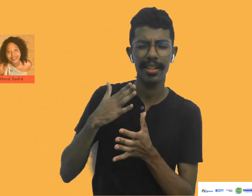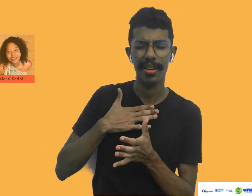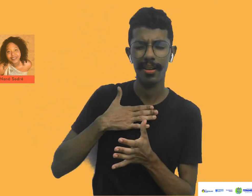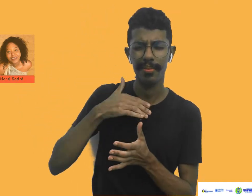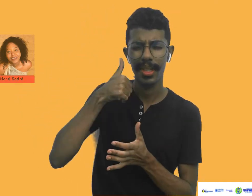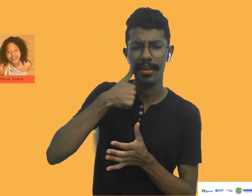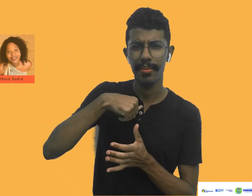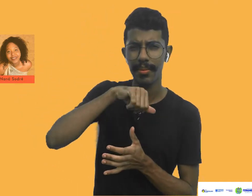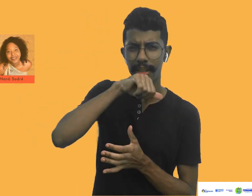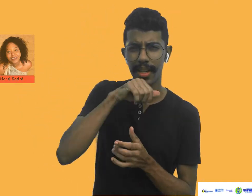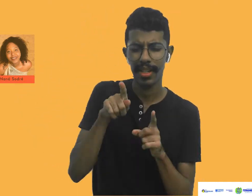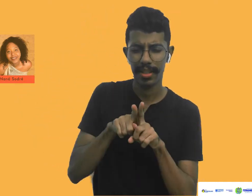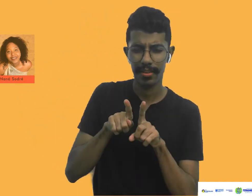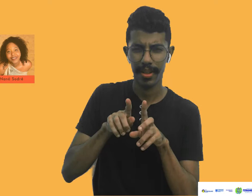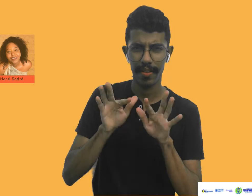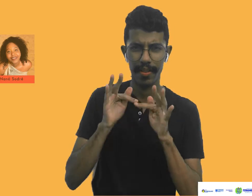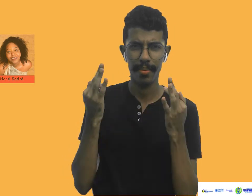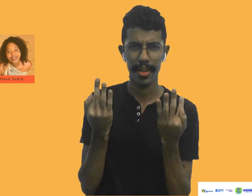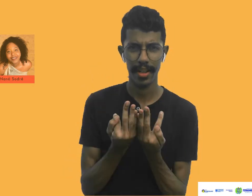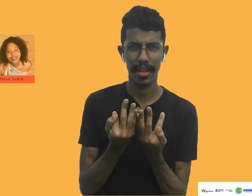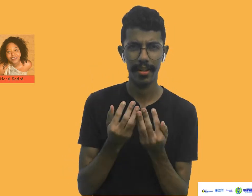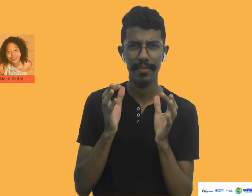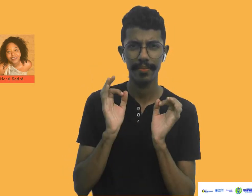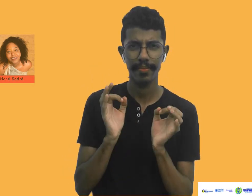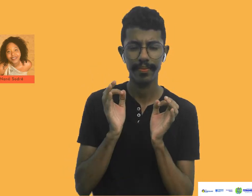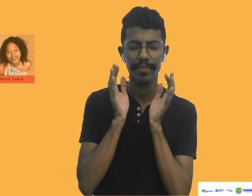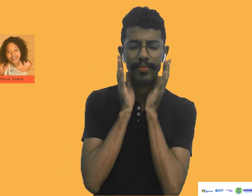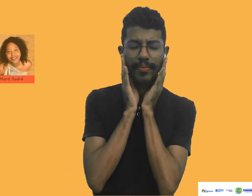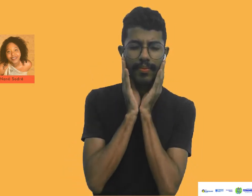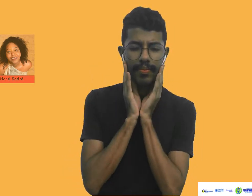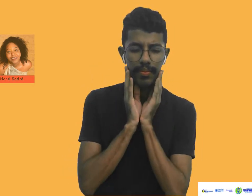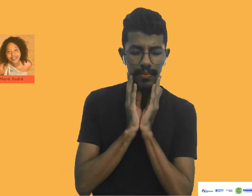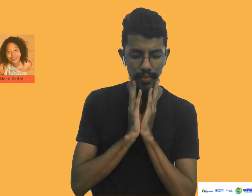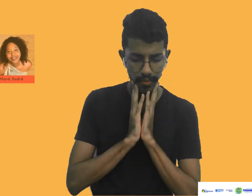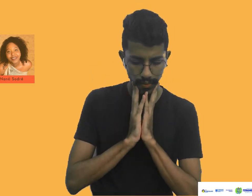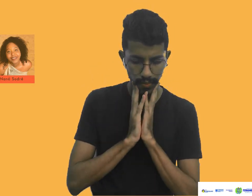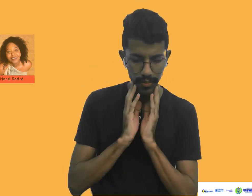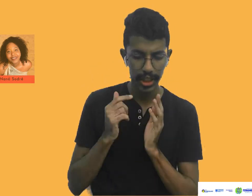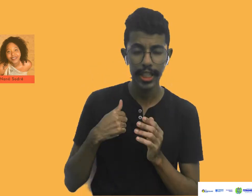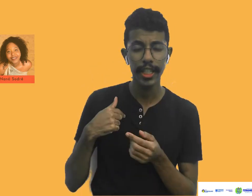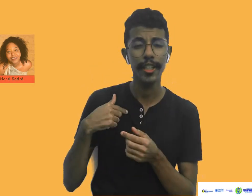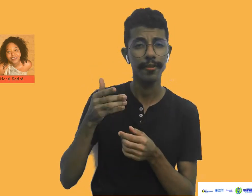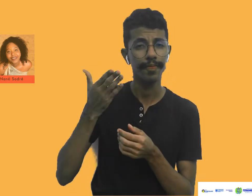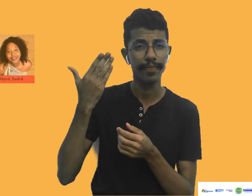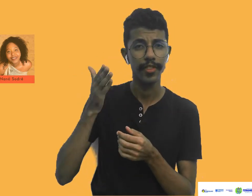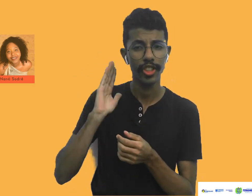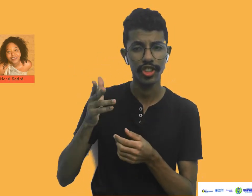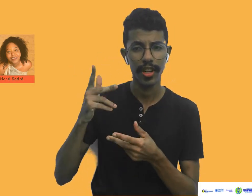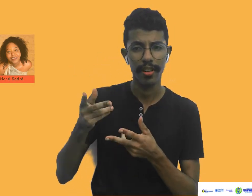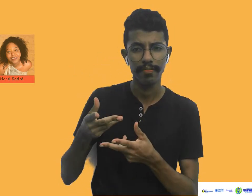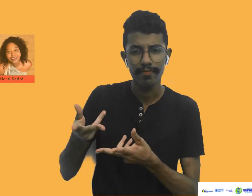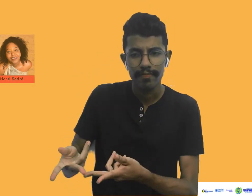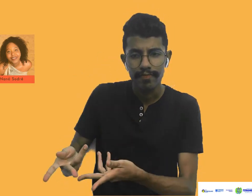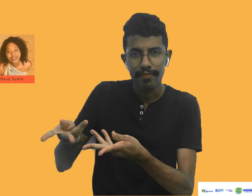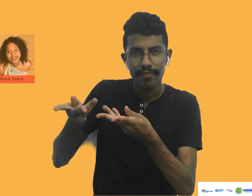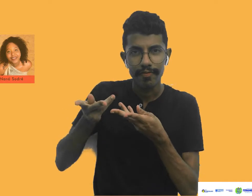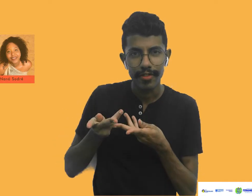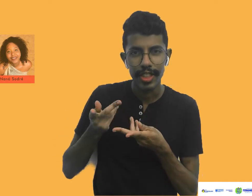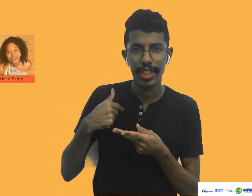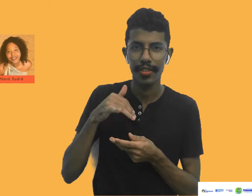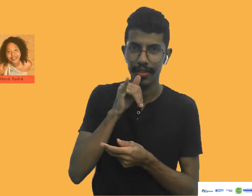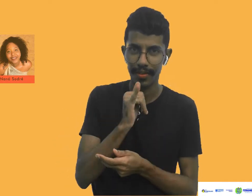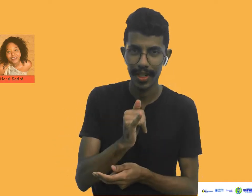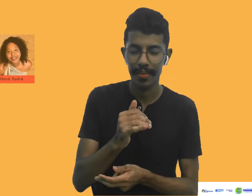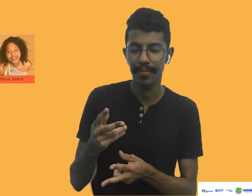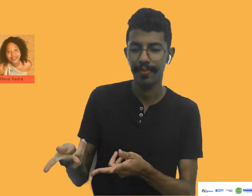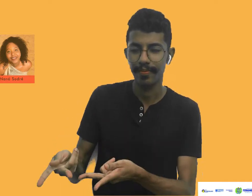relacionados à minha mãe e à minha família, né? E a pedido, eu recebi um convite, né,